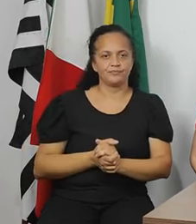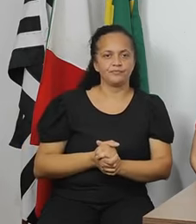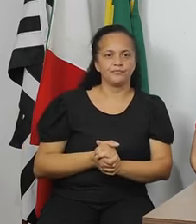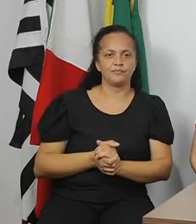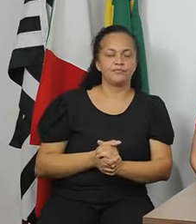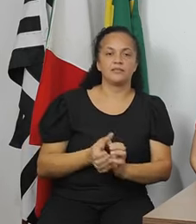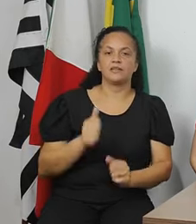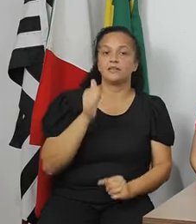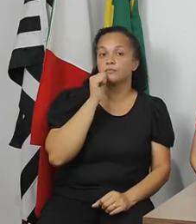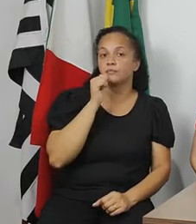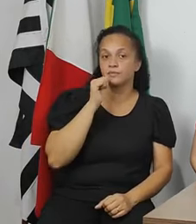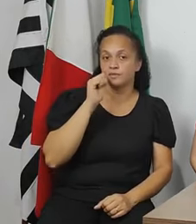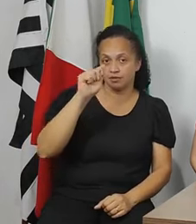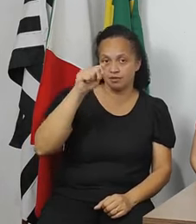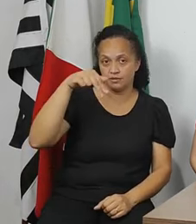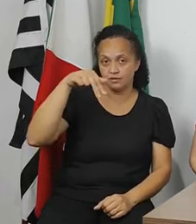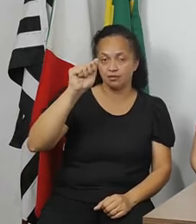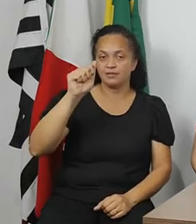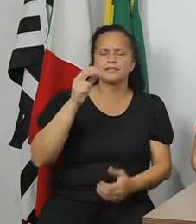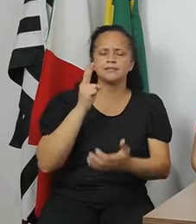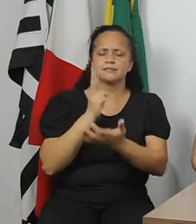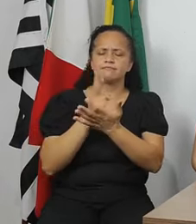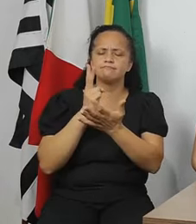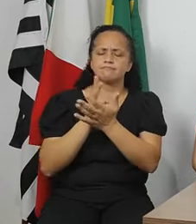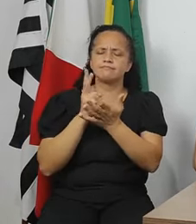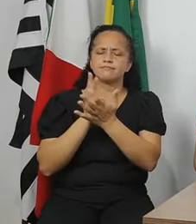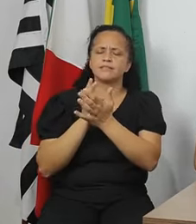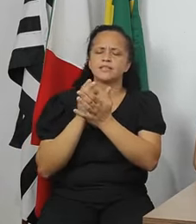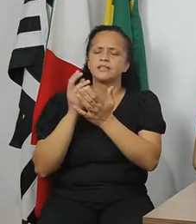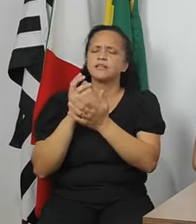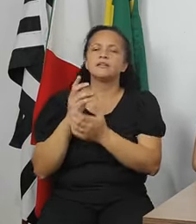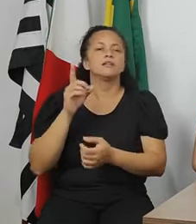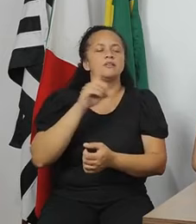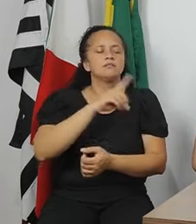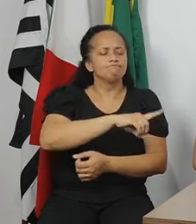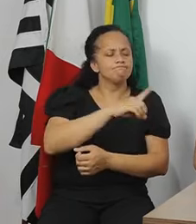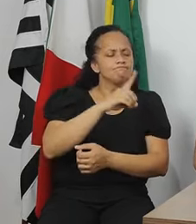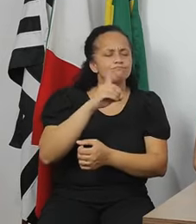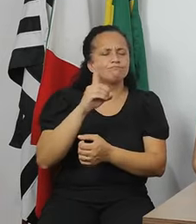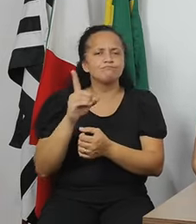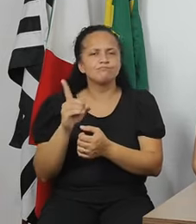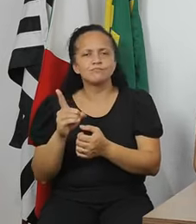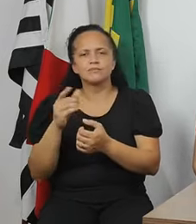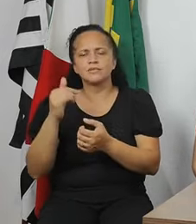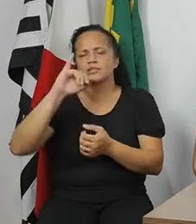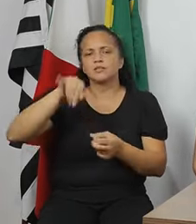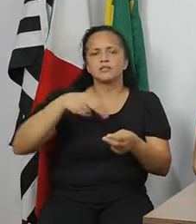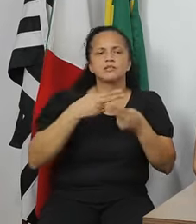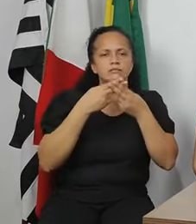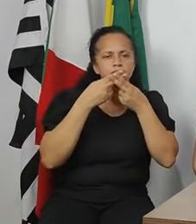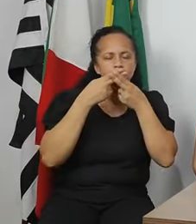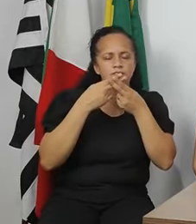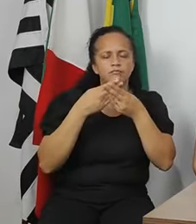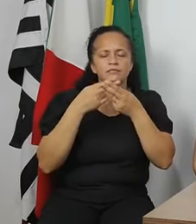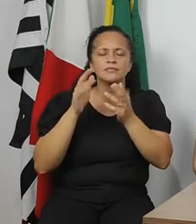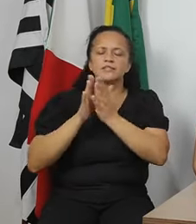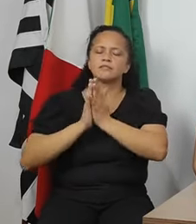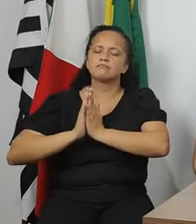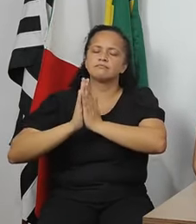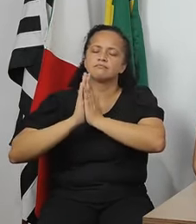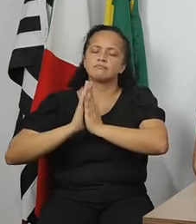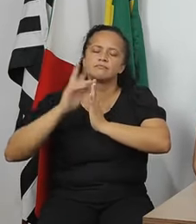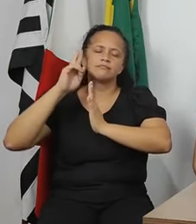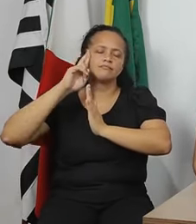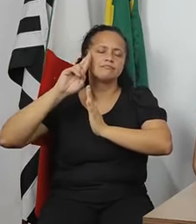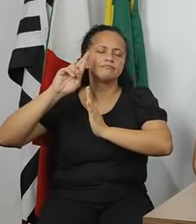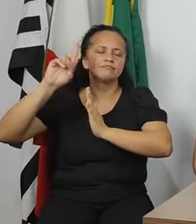no templo do Senhor, dia e noite, e ela jejuava e orava como uma forma de adorar a Deus.